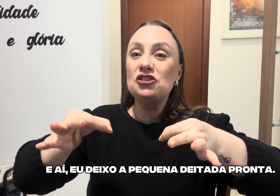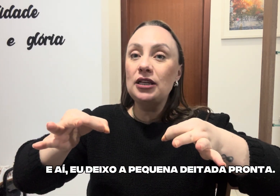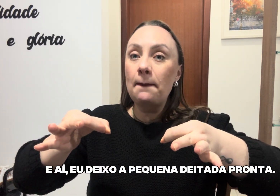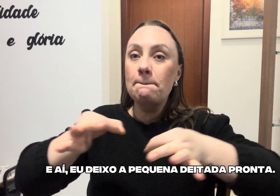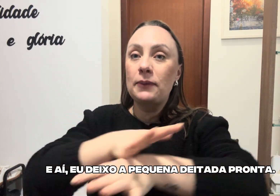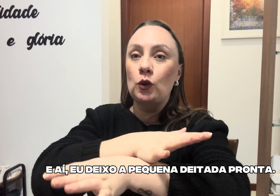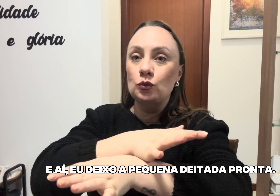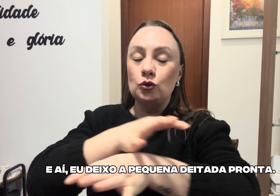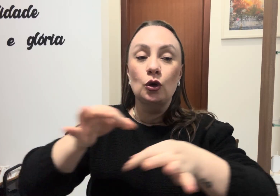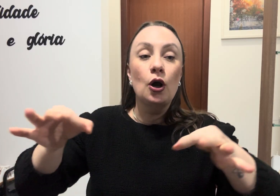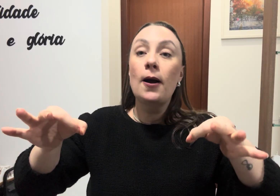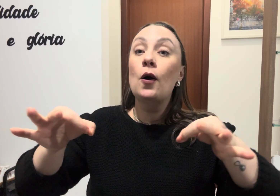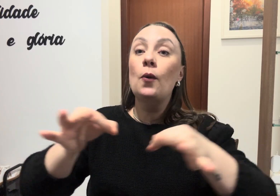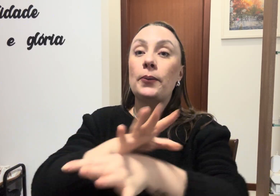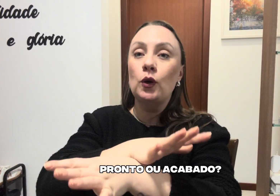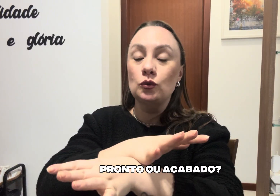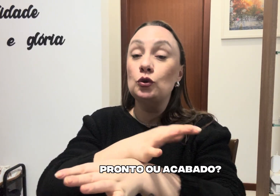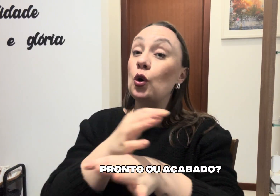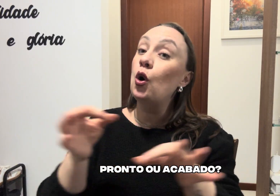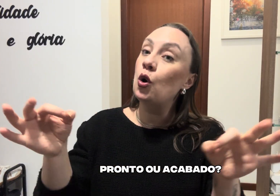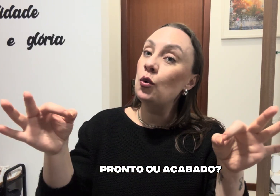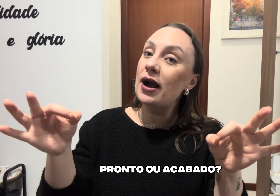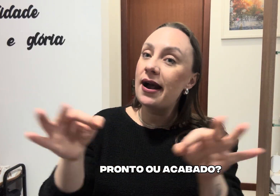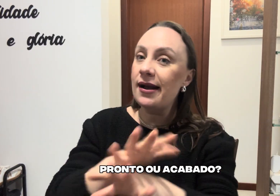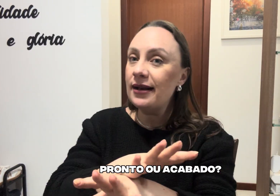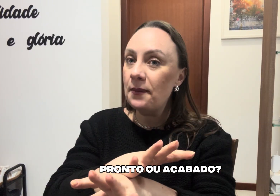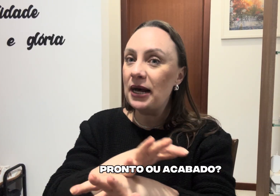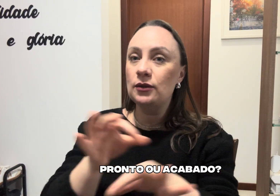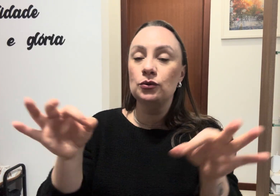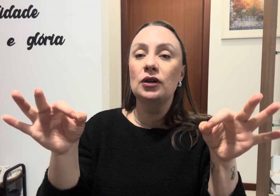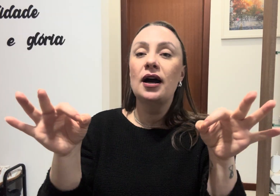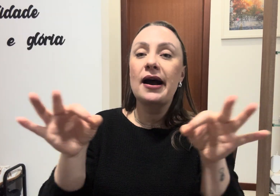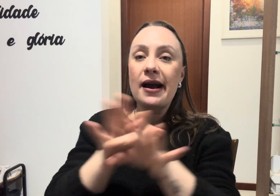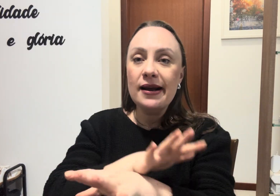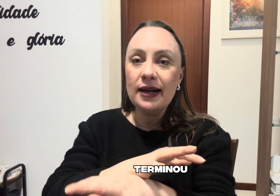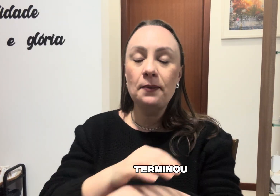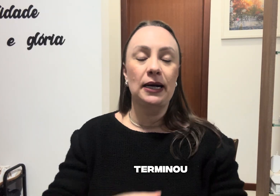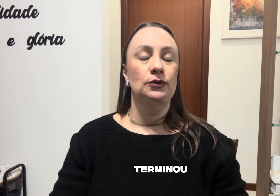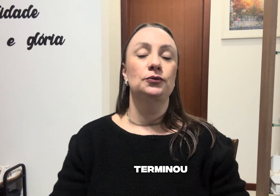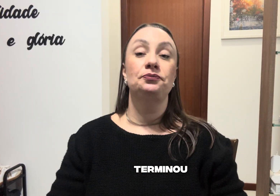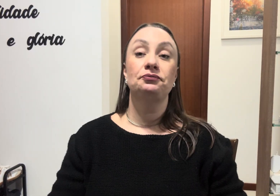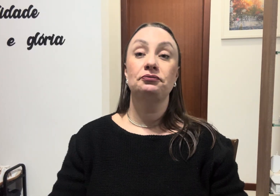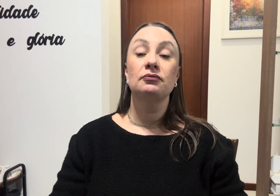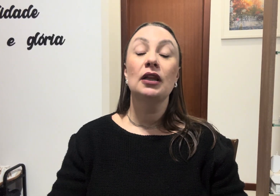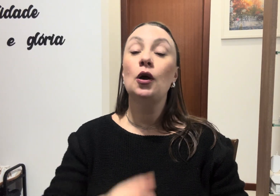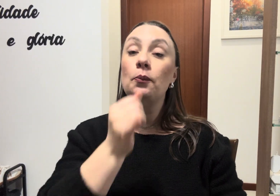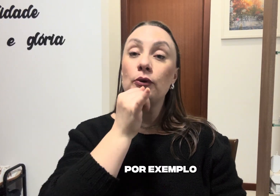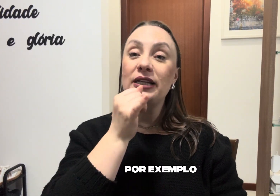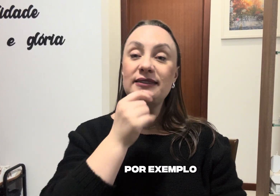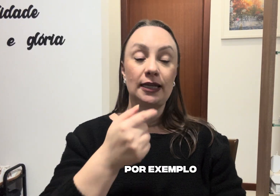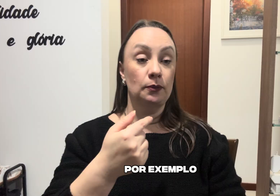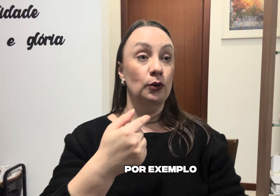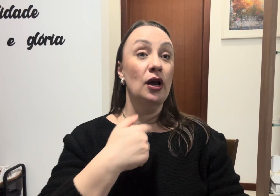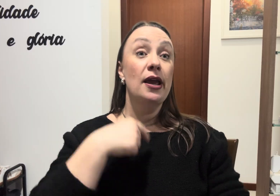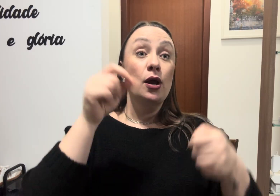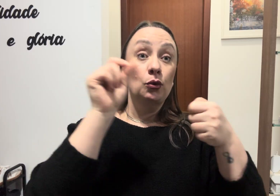deitadinha, pronto. Pronto ou acabado. Acabado. Por exemplo,